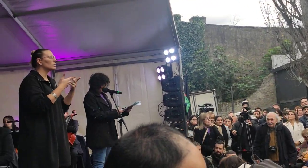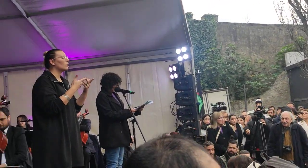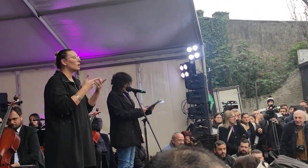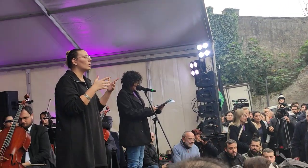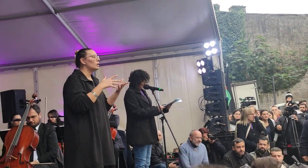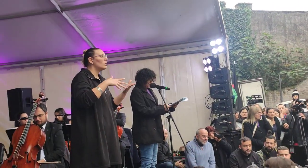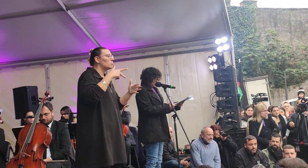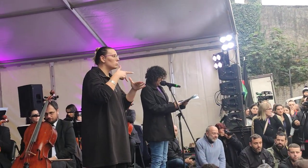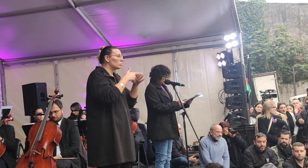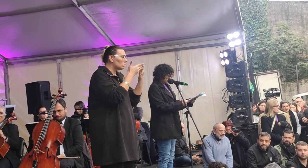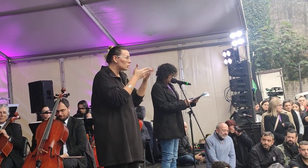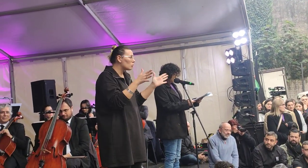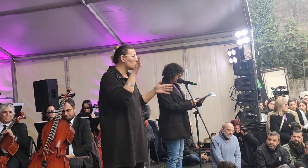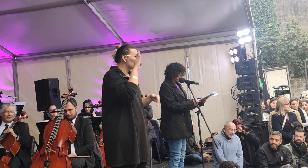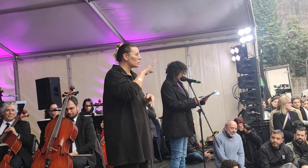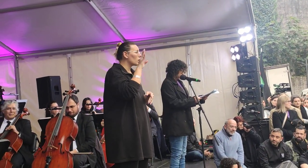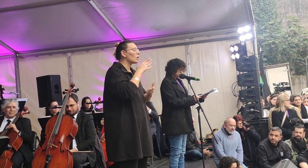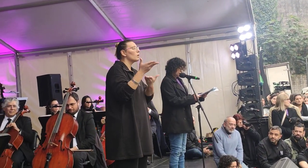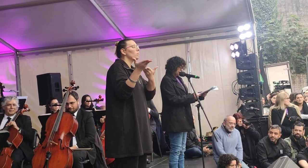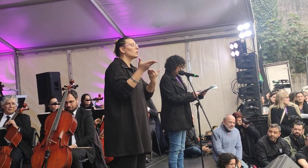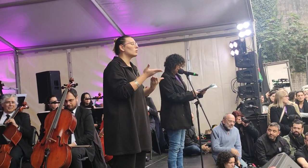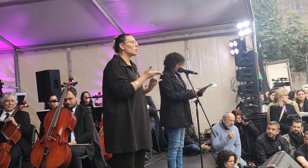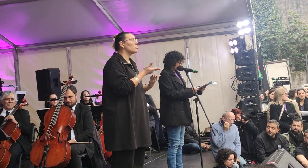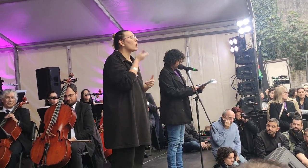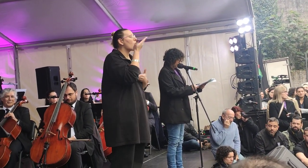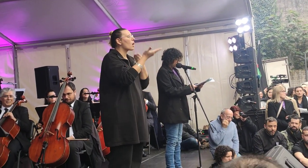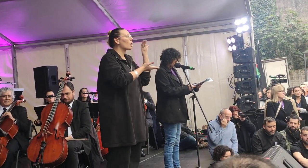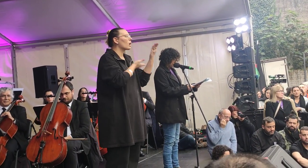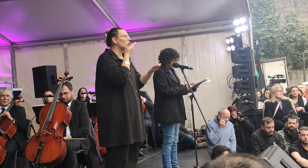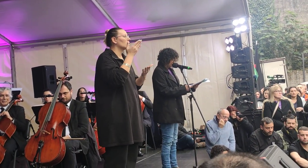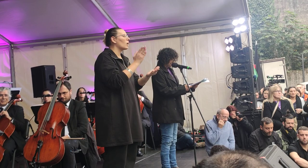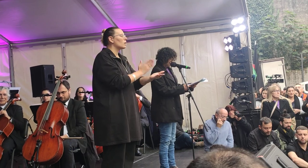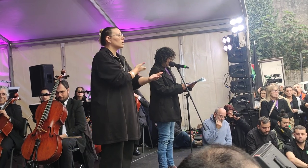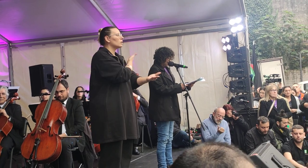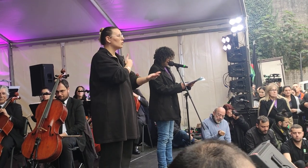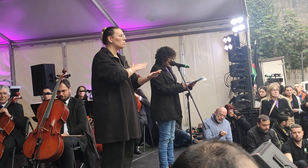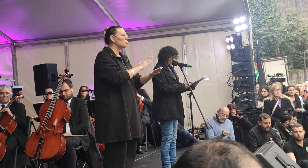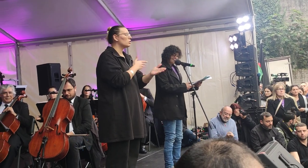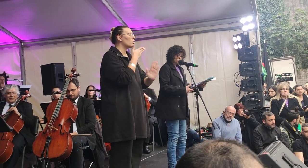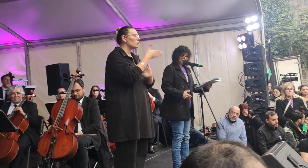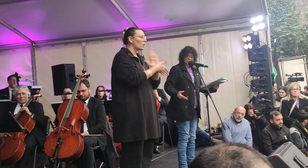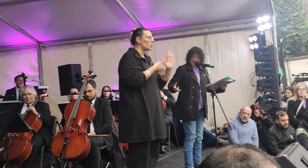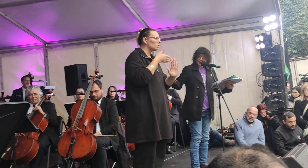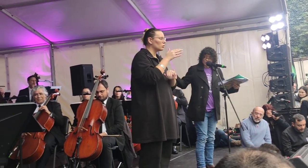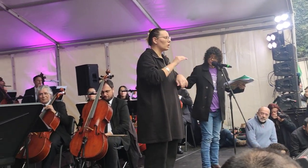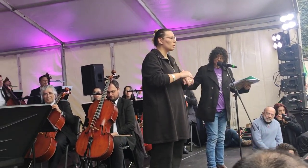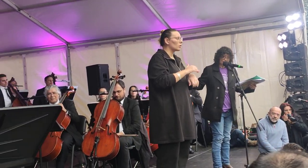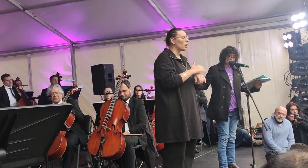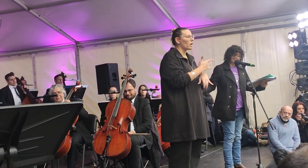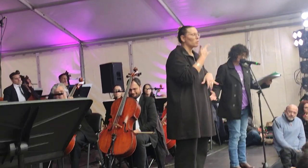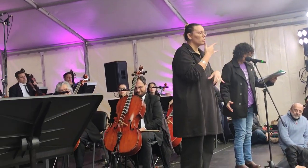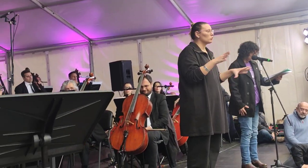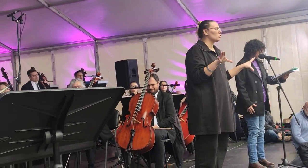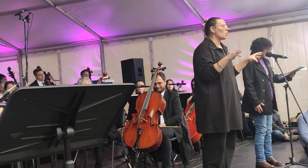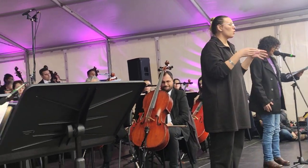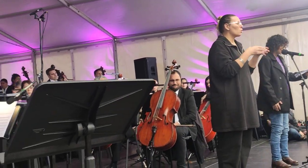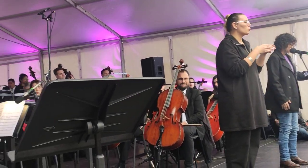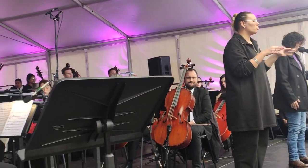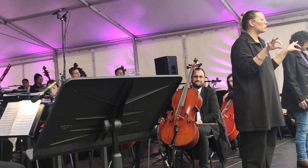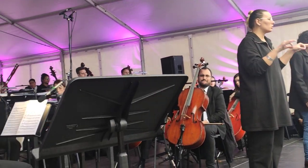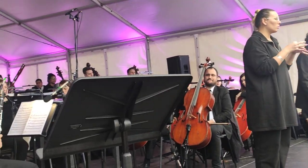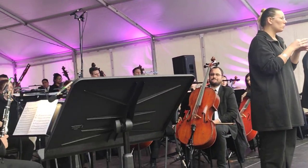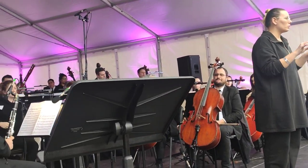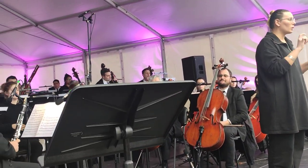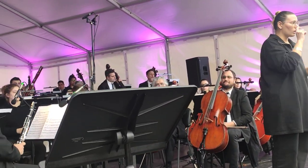ceremonia, los invitamos a entonar el himno nacional a cargo de la maravillosa banda sinfónica